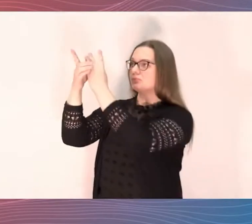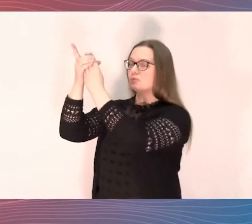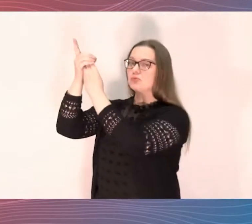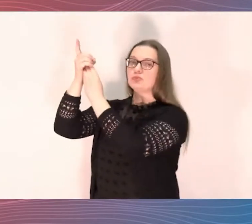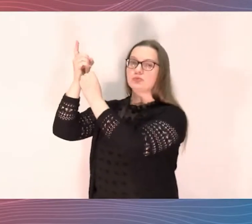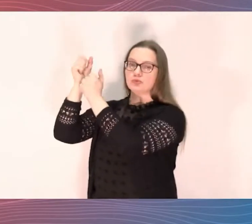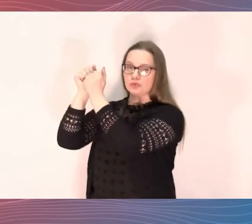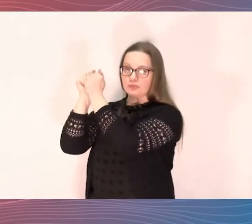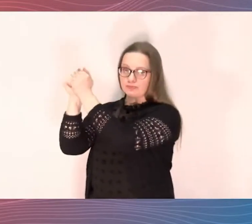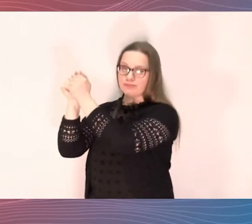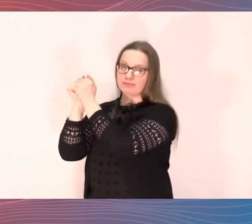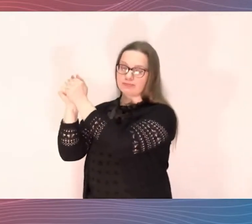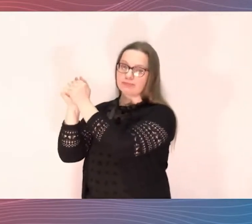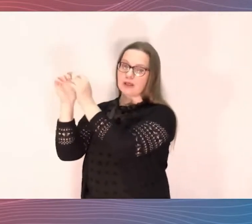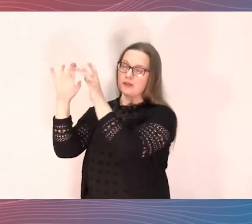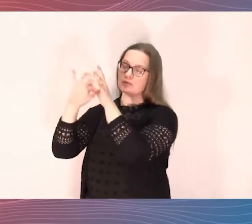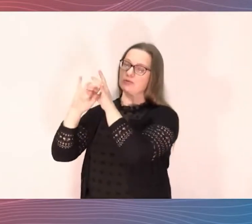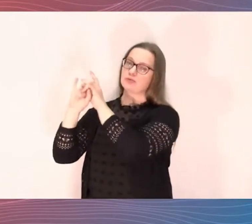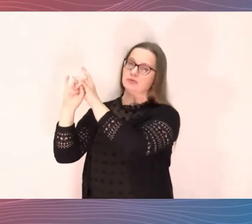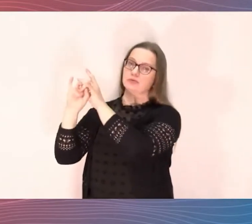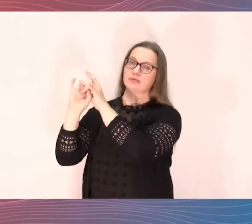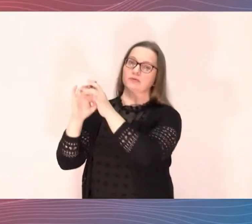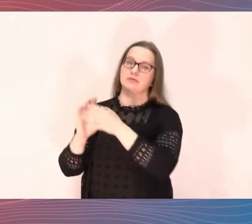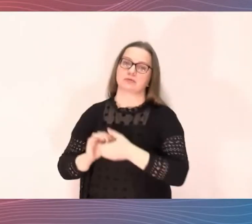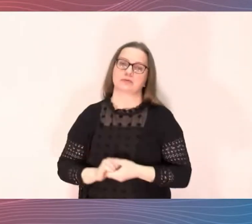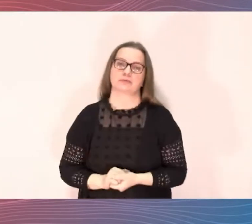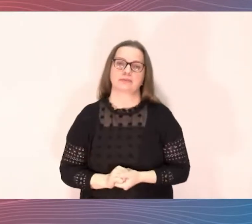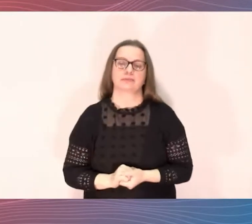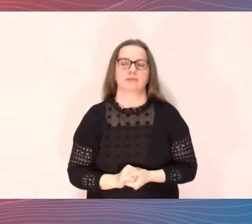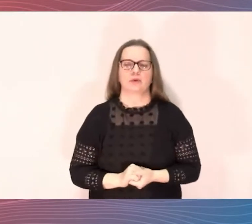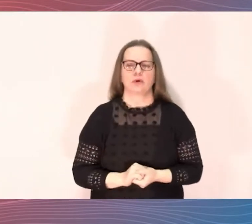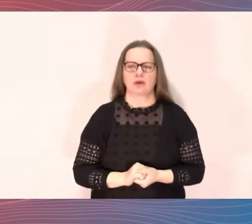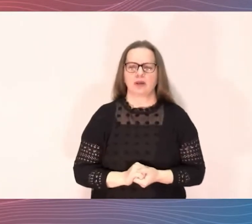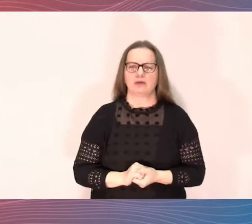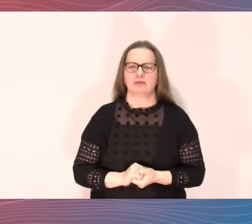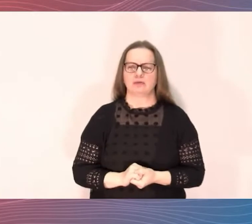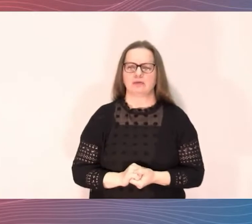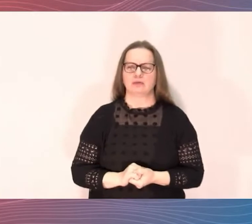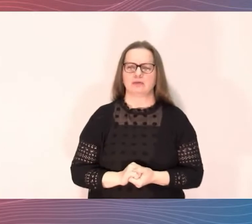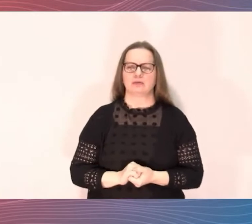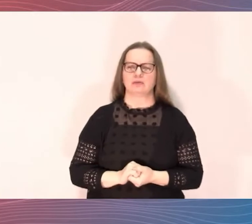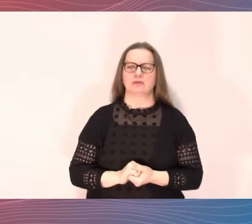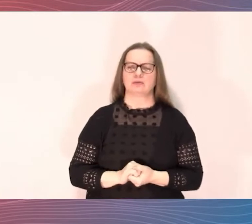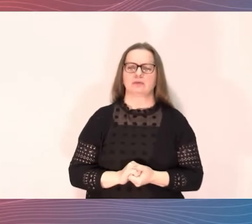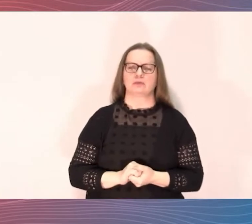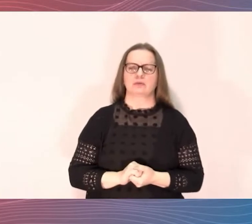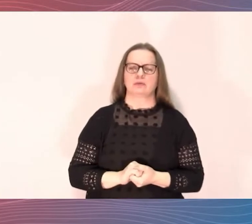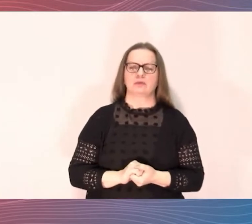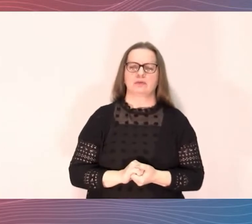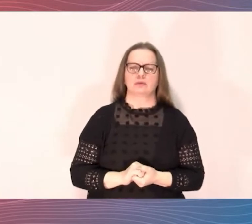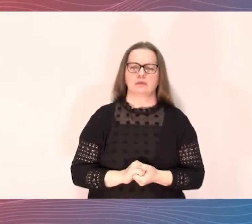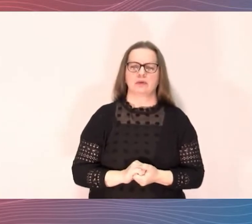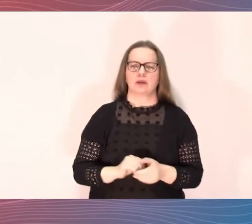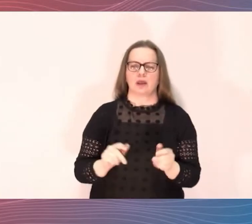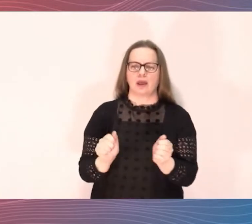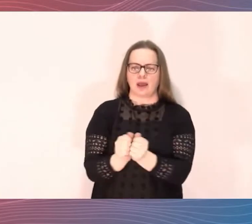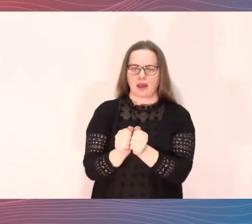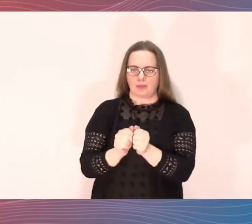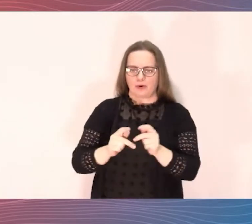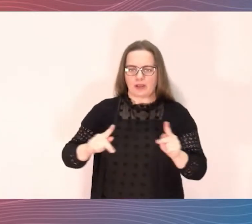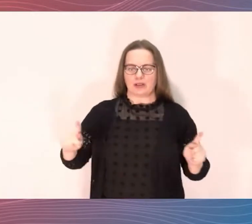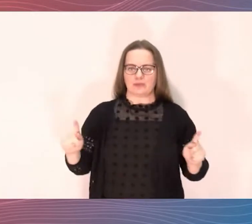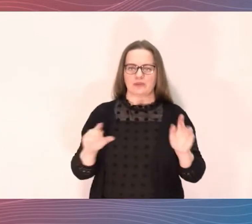E no final das contas, lá em Apocalipse 21, nosso Deus não será mais Deus, somente Deus. Ele